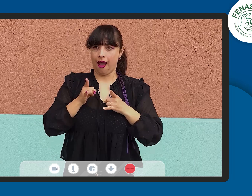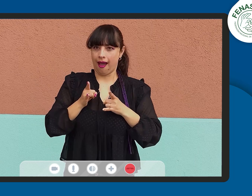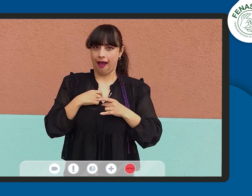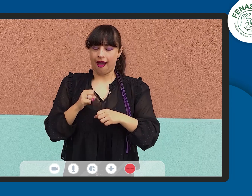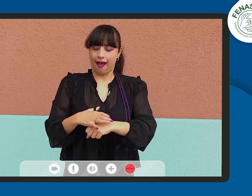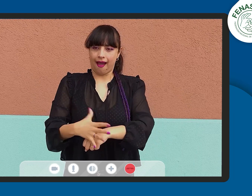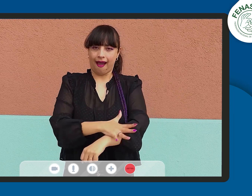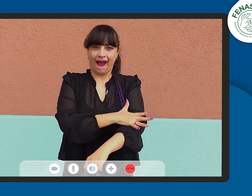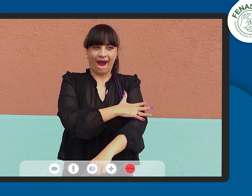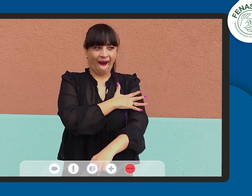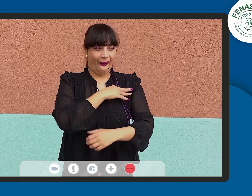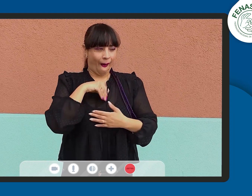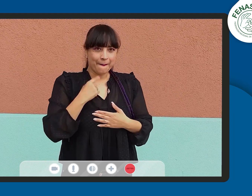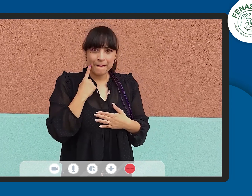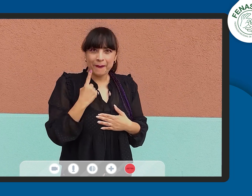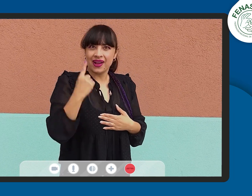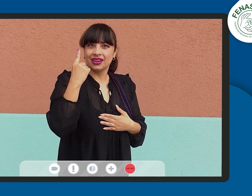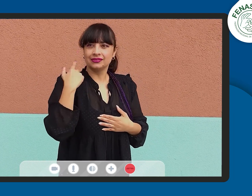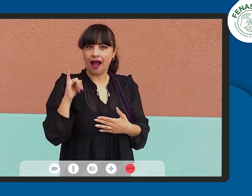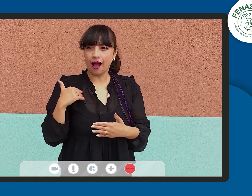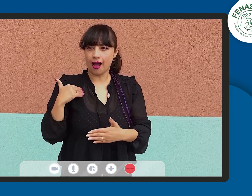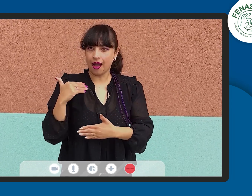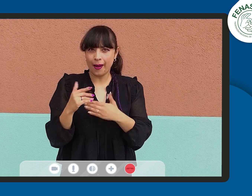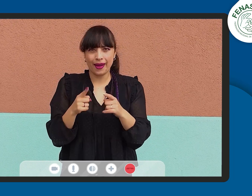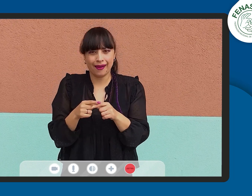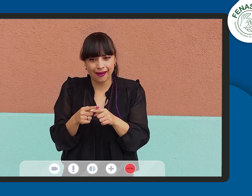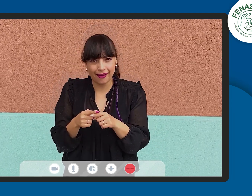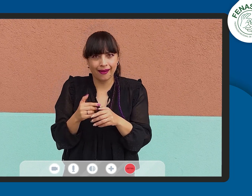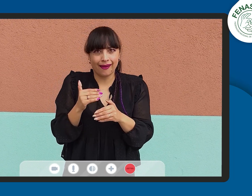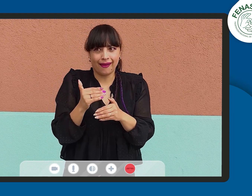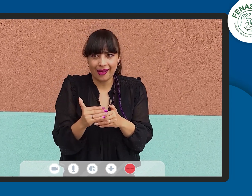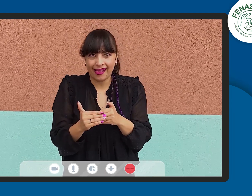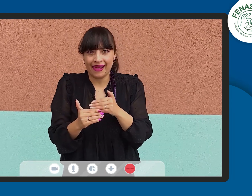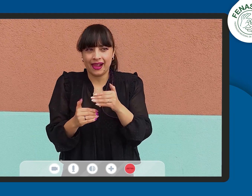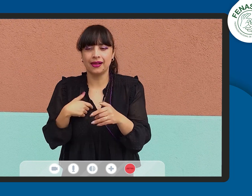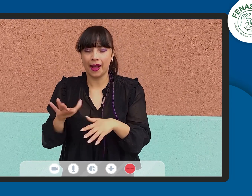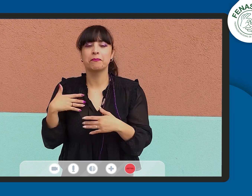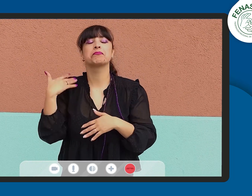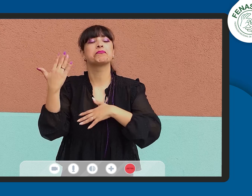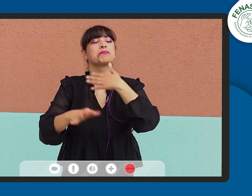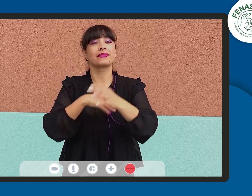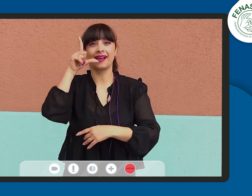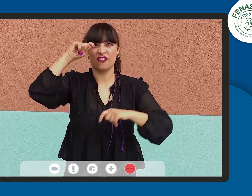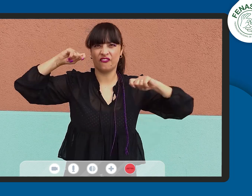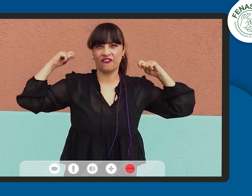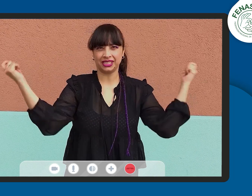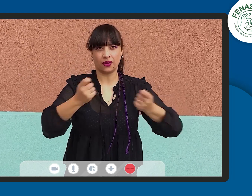Y cuando terminé, al ver que todos aplaudieron, fue muy emocionante, la primera vez luego de un largo proceso.